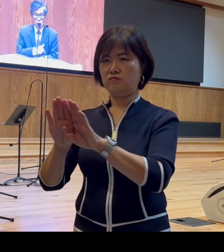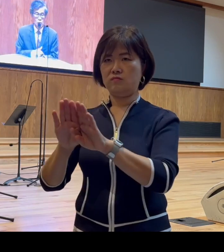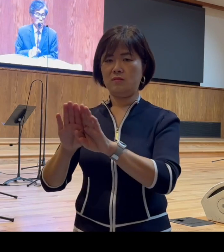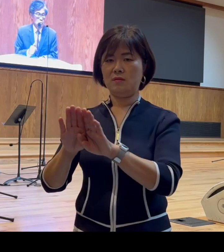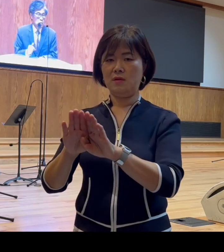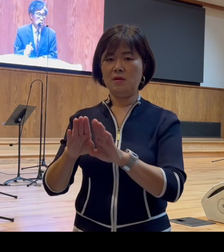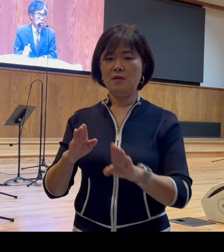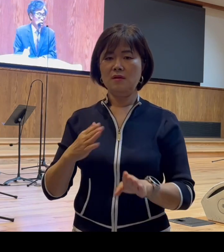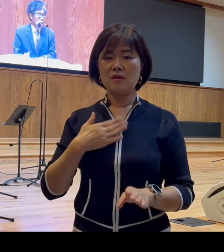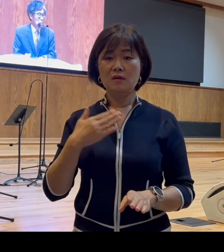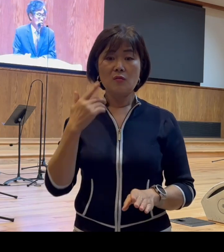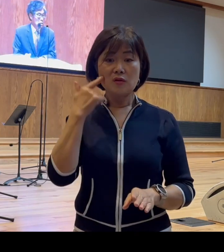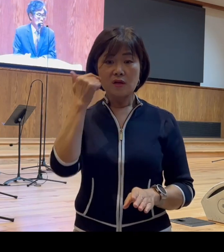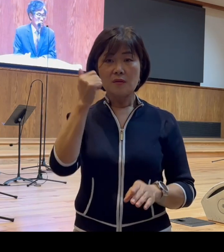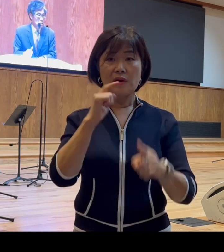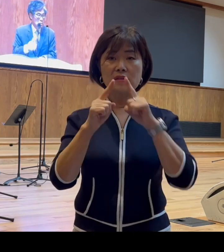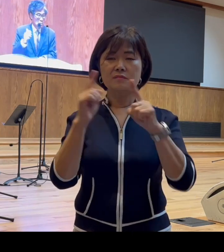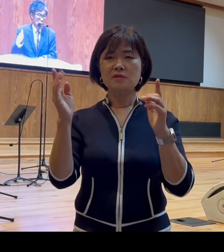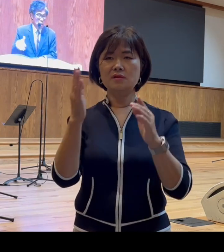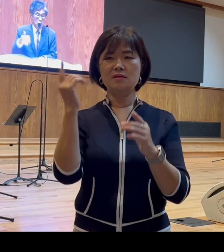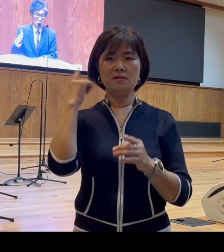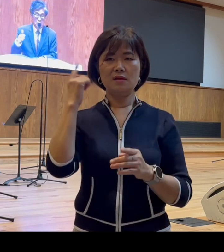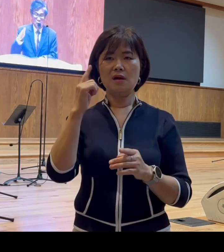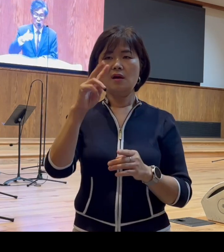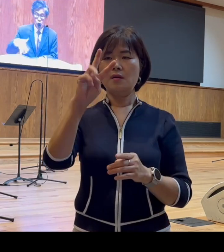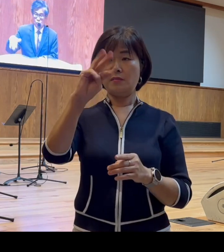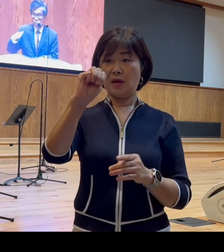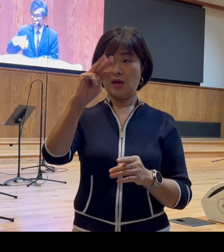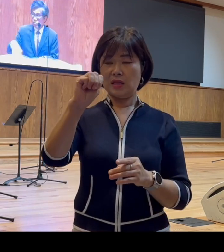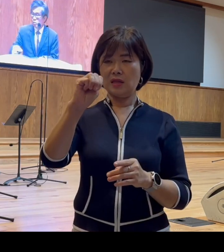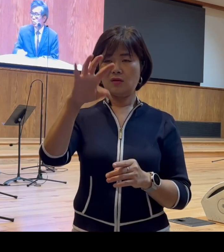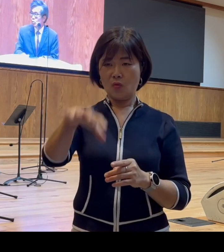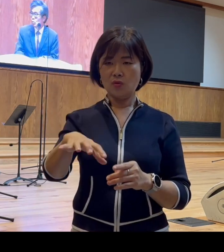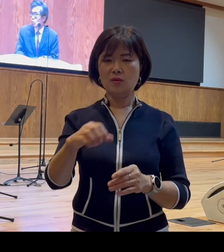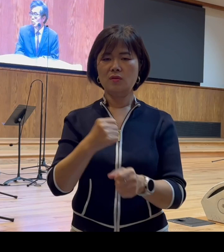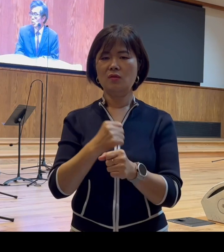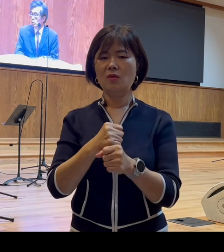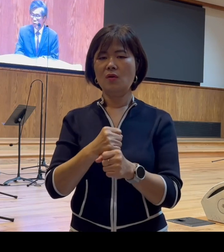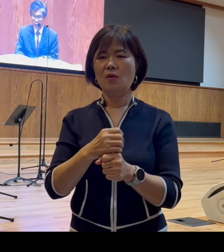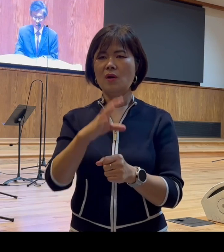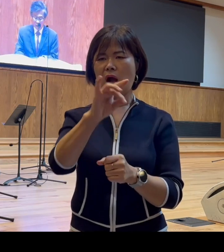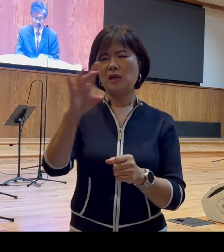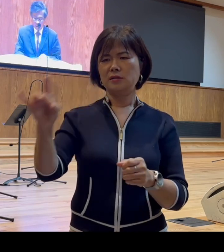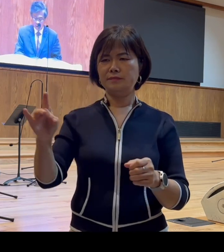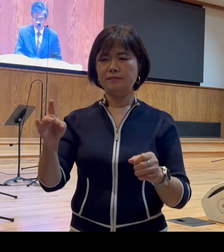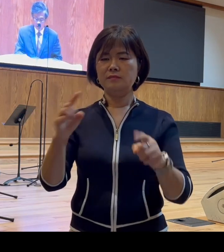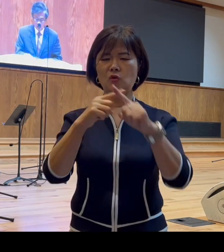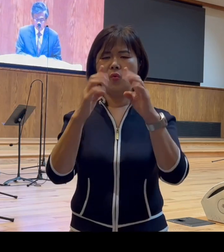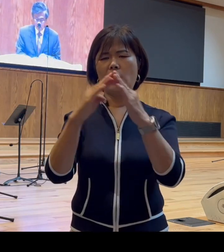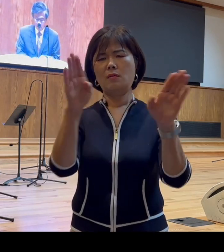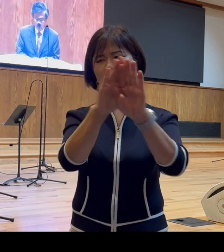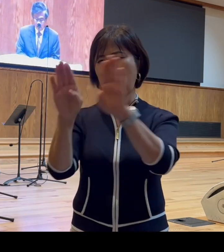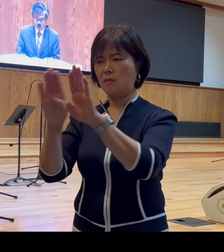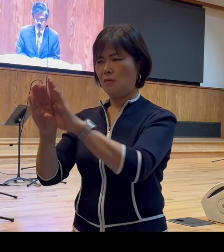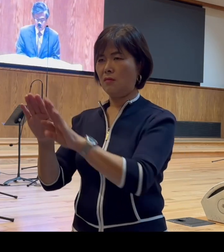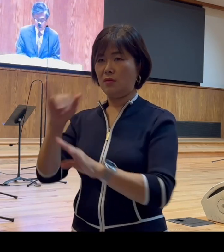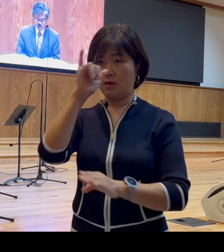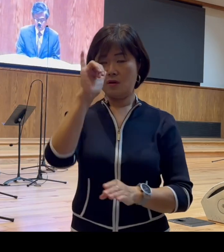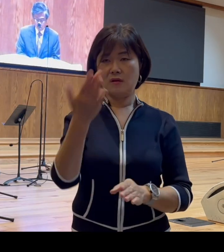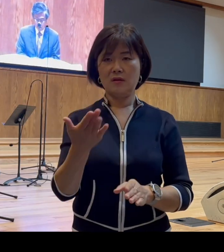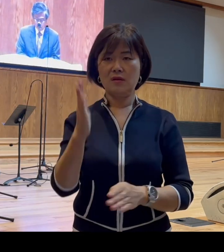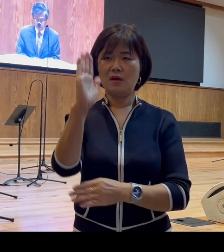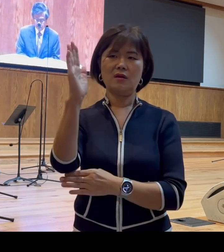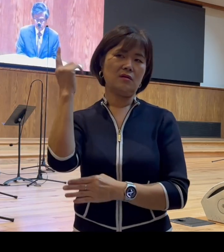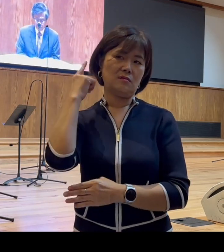제가 목사님께 말씀을 들으니까 이 메릴랜드나 이쪽 그 지역도 예외가 아니라는